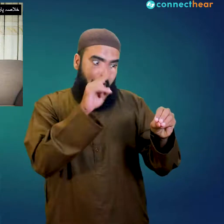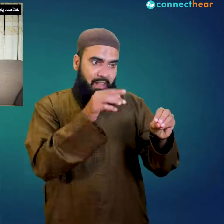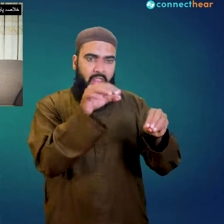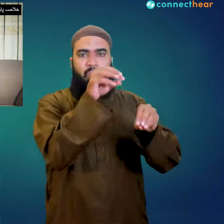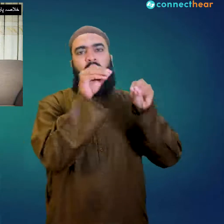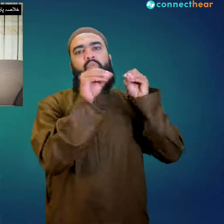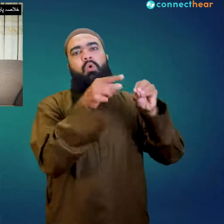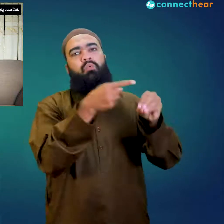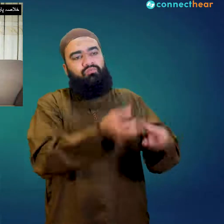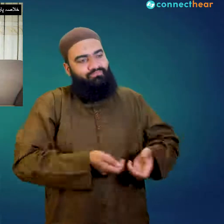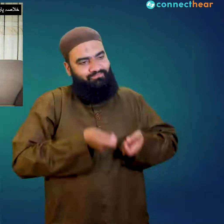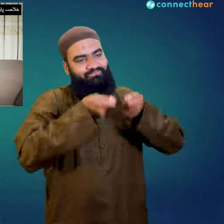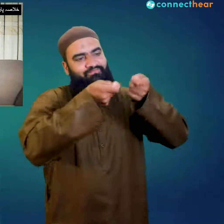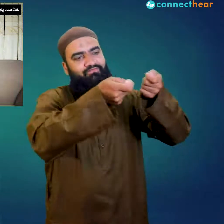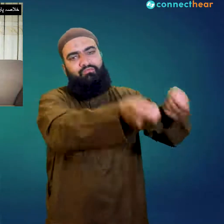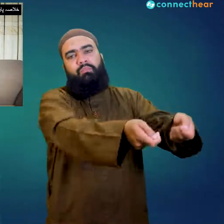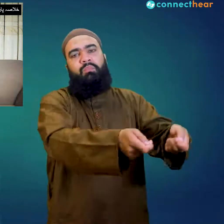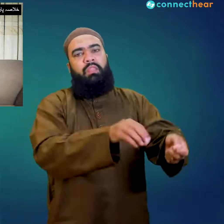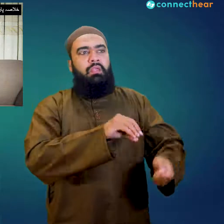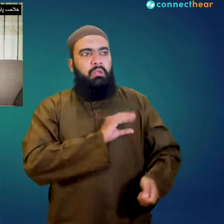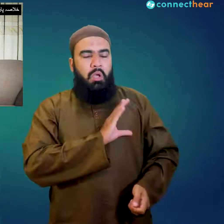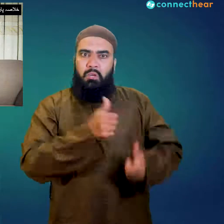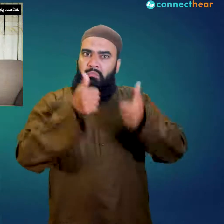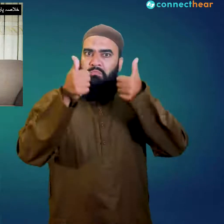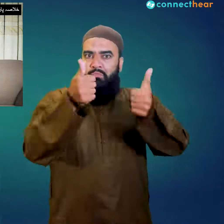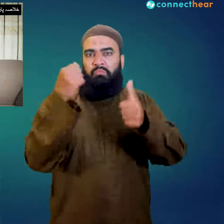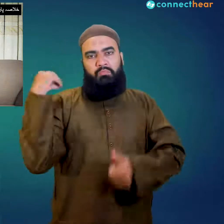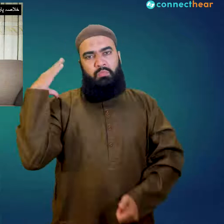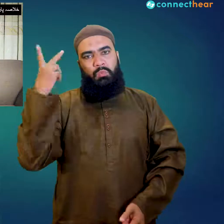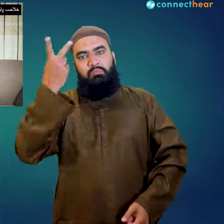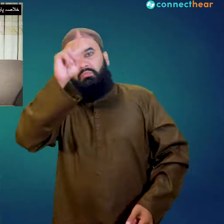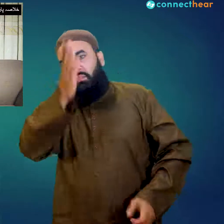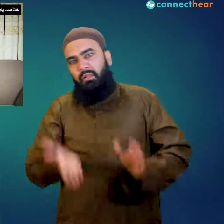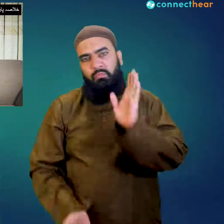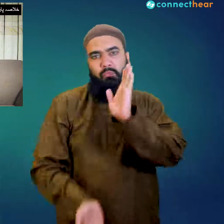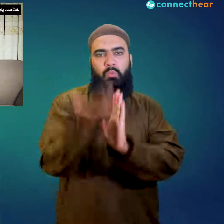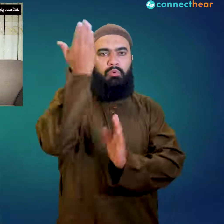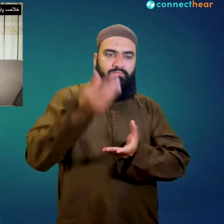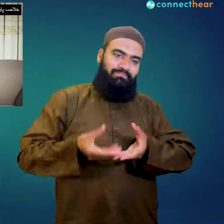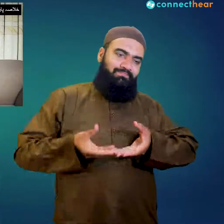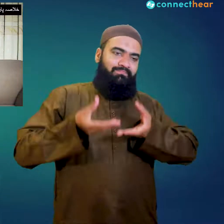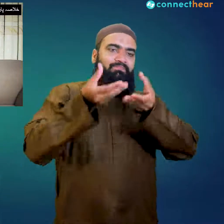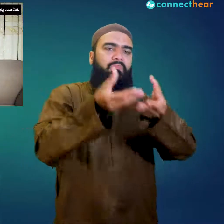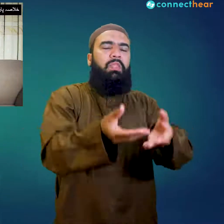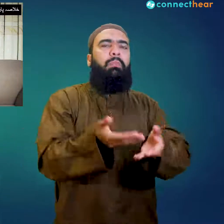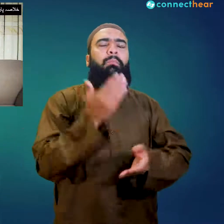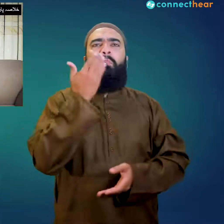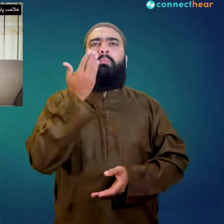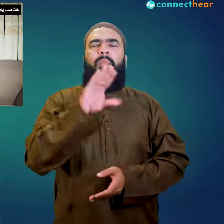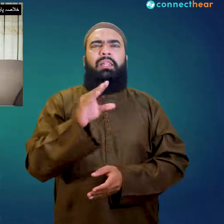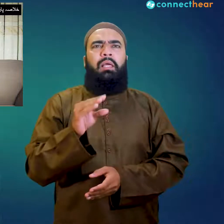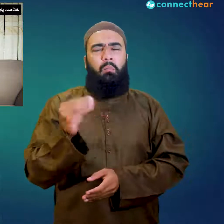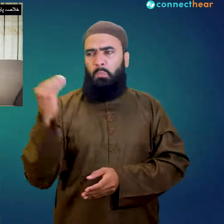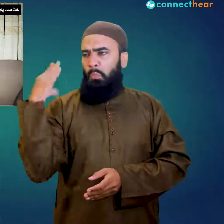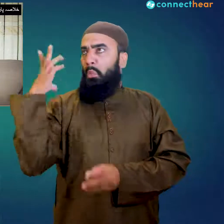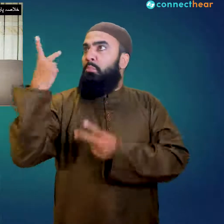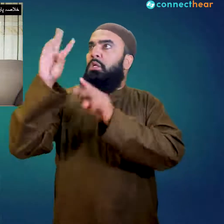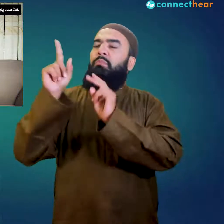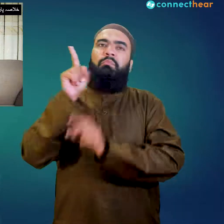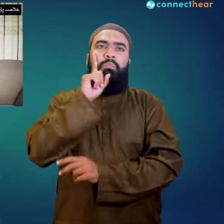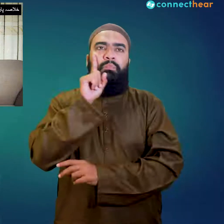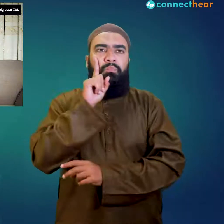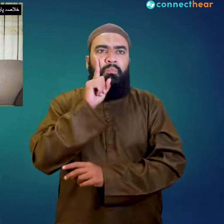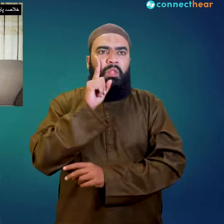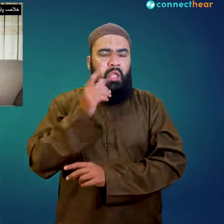نیکی کا کمال اور اعلیٰ درجہ اسی وقت حاصل ہوگا جب اپنی خواہشات کو پس پش ڈالا جائے